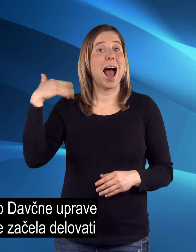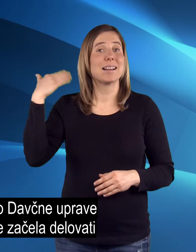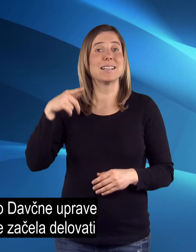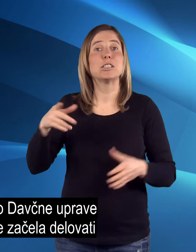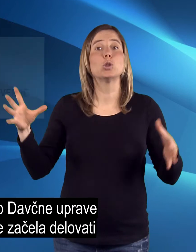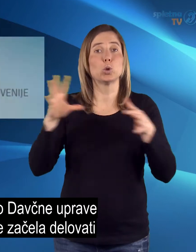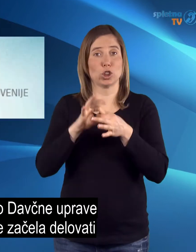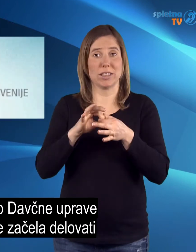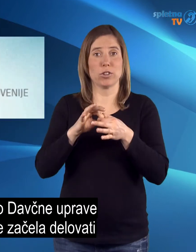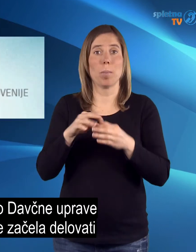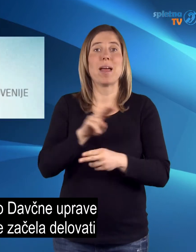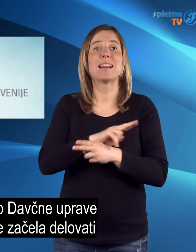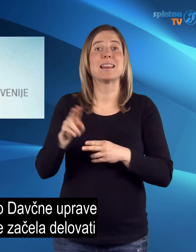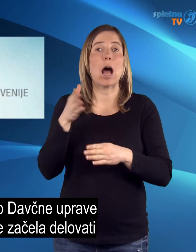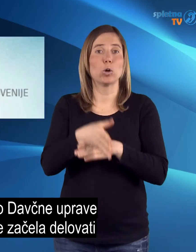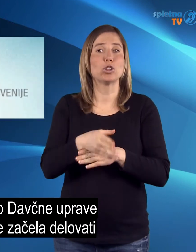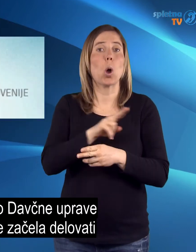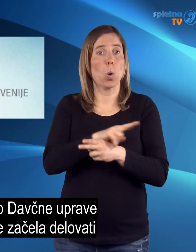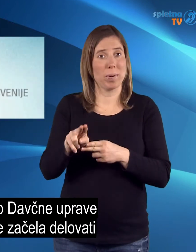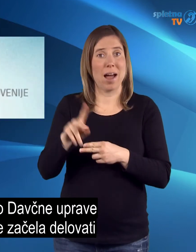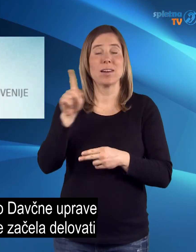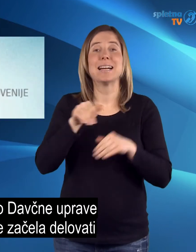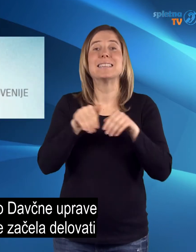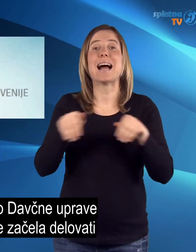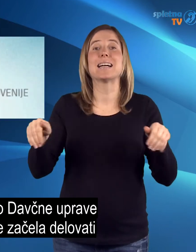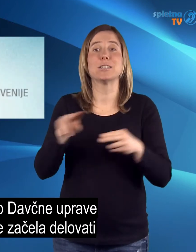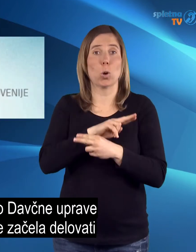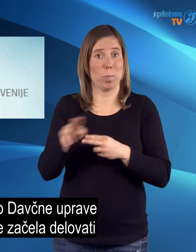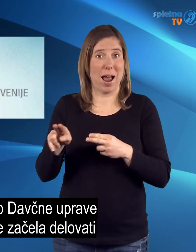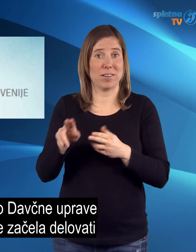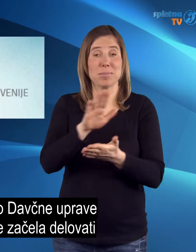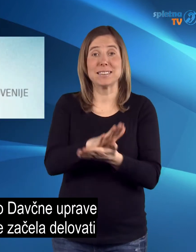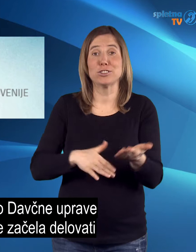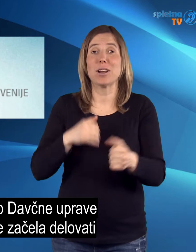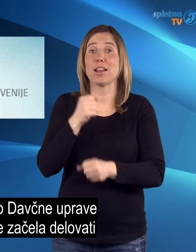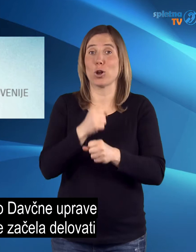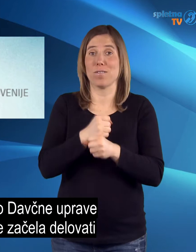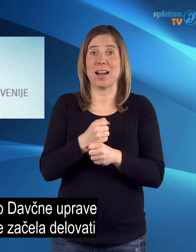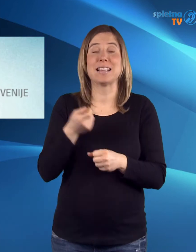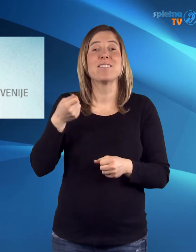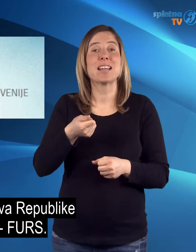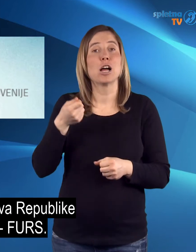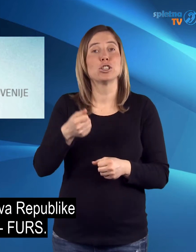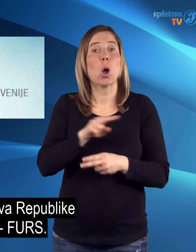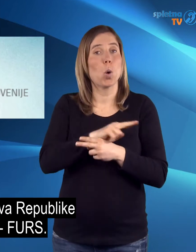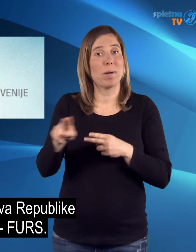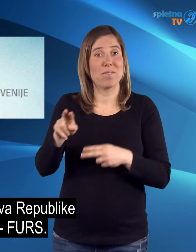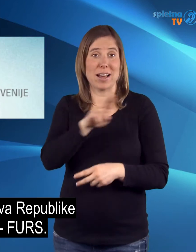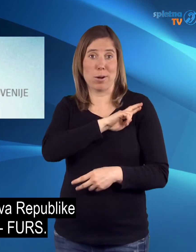Lani je z združitvijo davčne uprave in carinske uprave začela delovati Finančna uprava Republike Slovenije